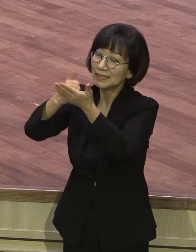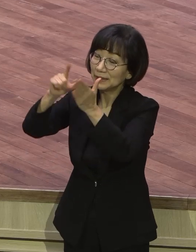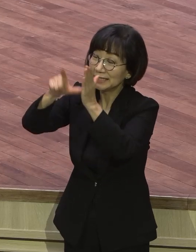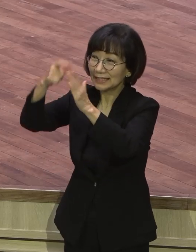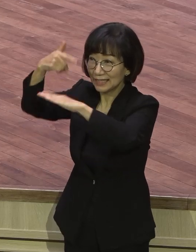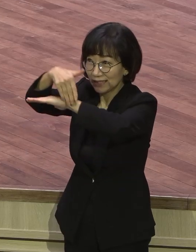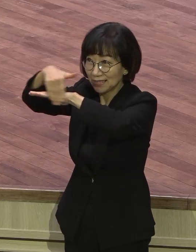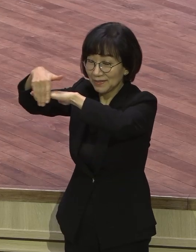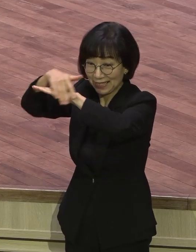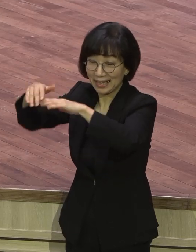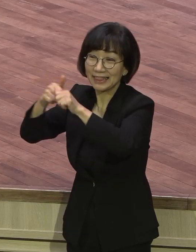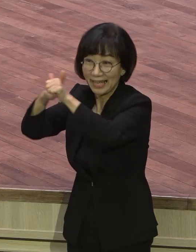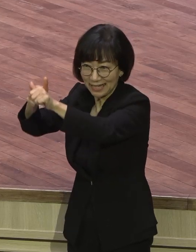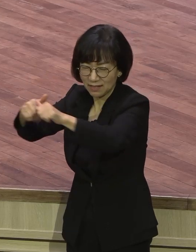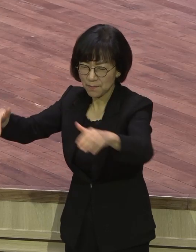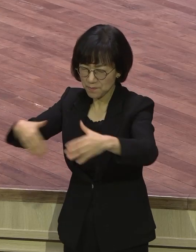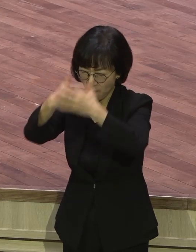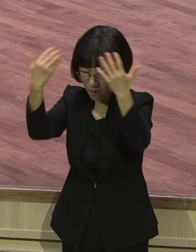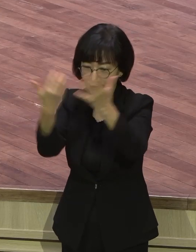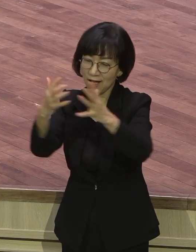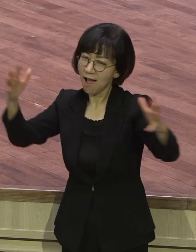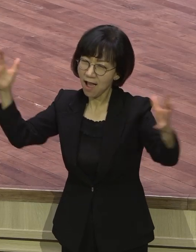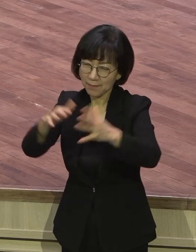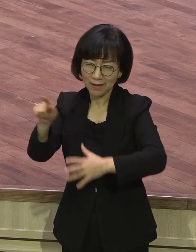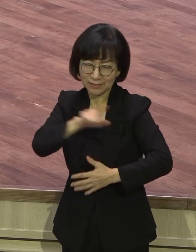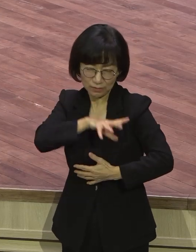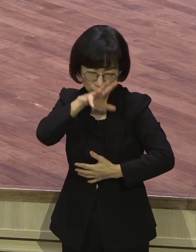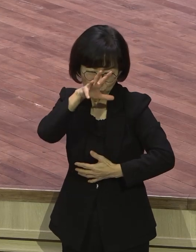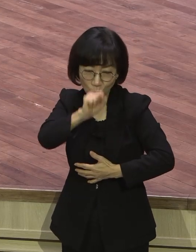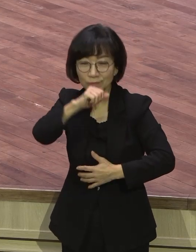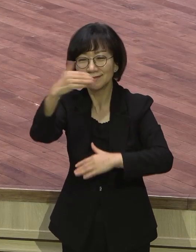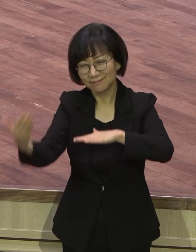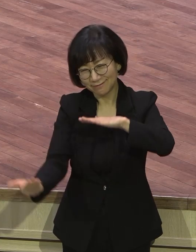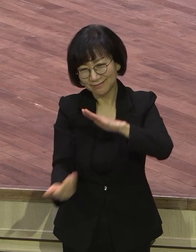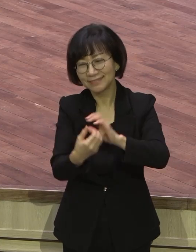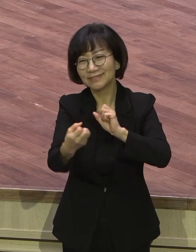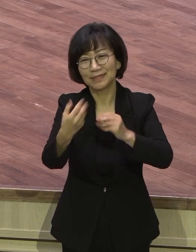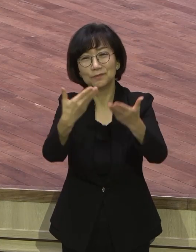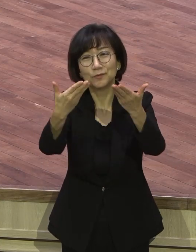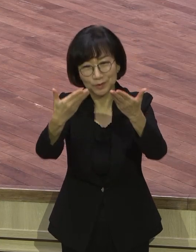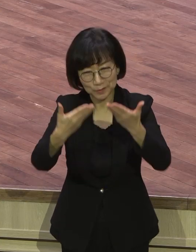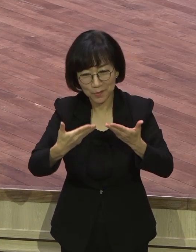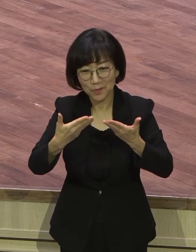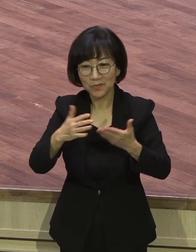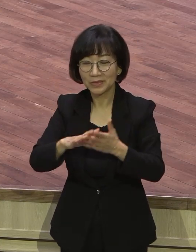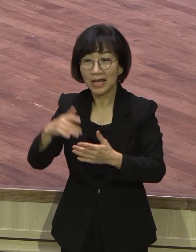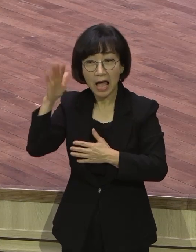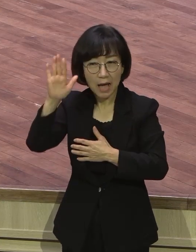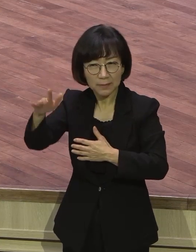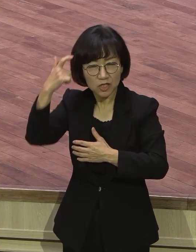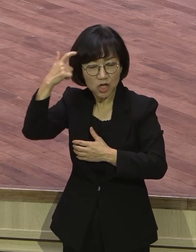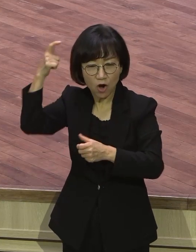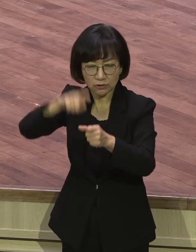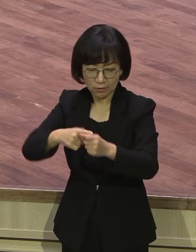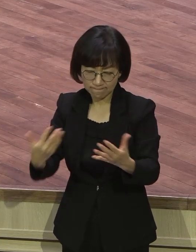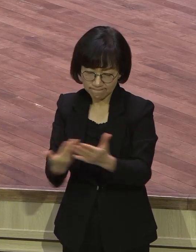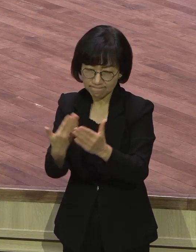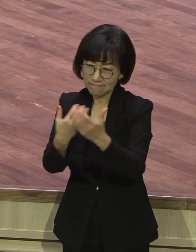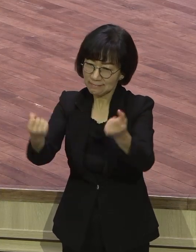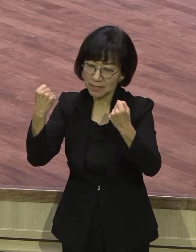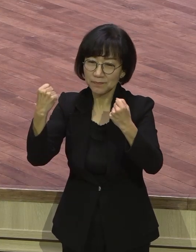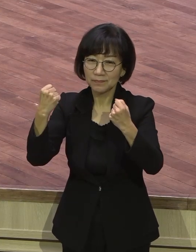모든 것을 합력해서 이루시고 결국에는 더 큰 영적 부흥의 역사가 일할